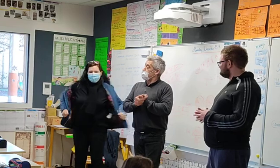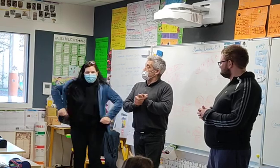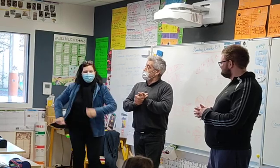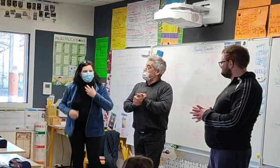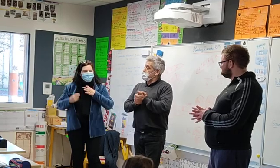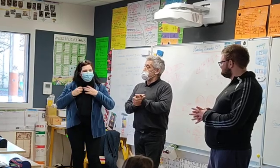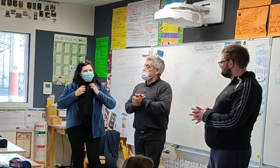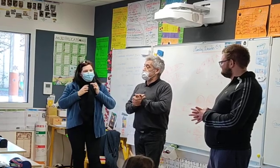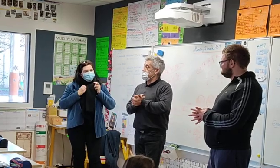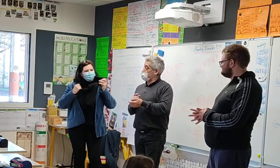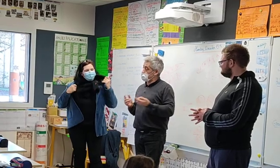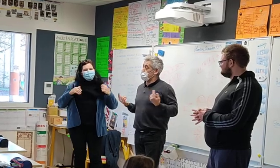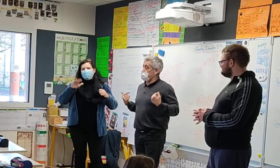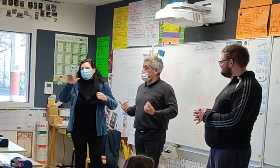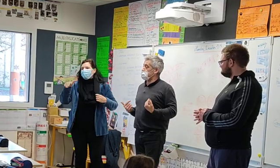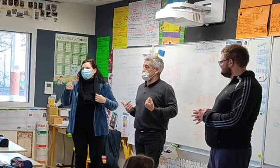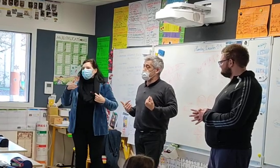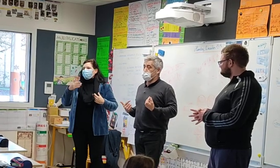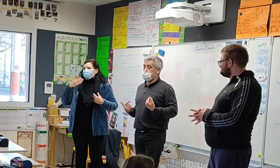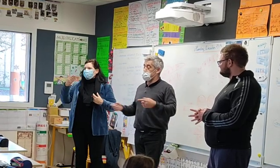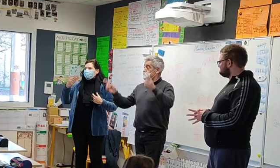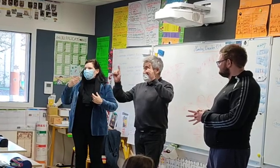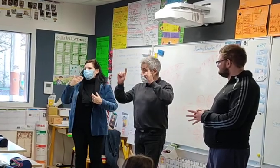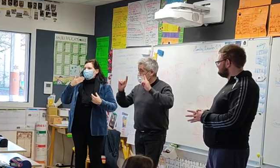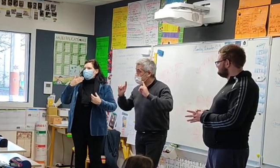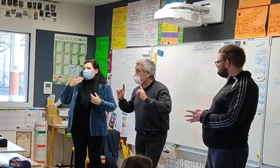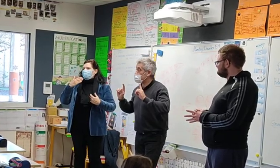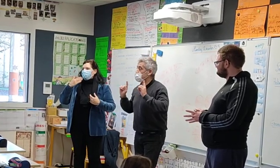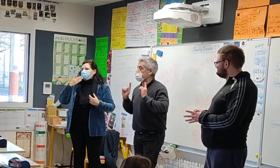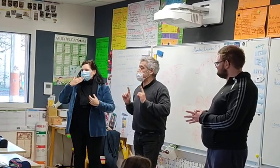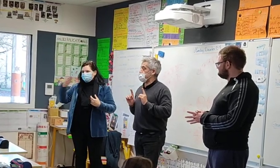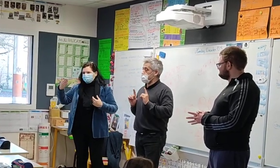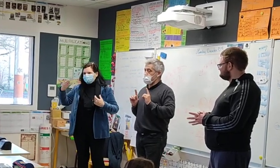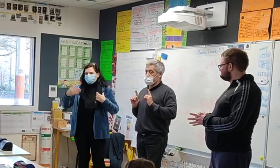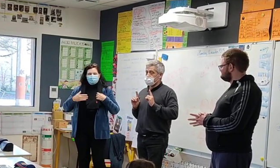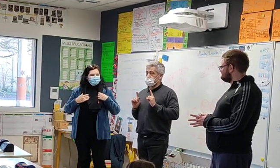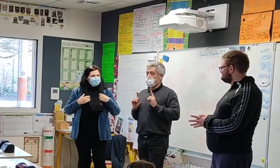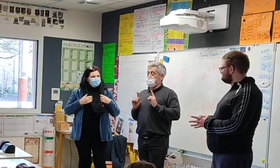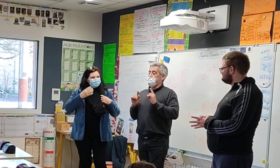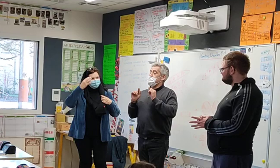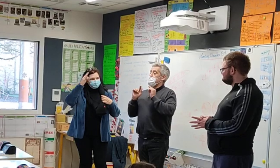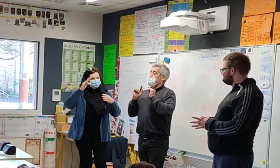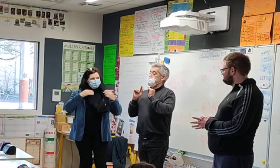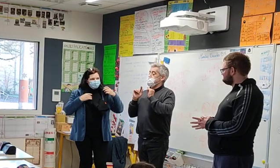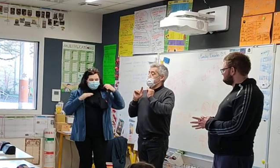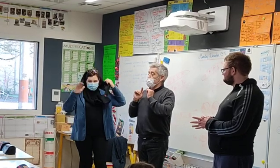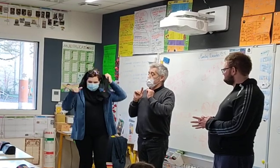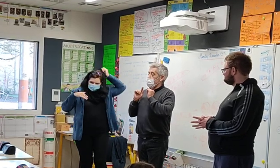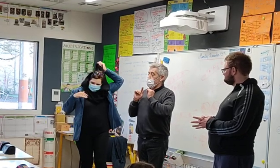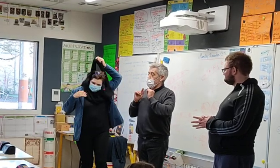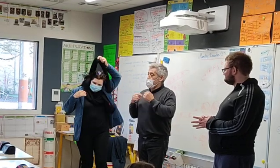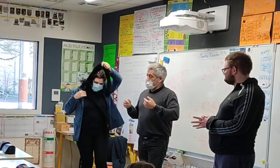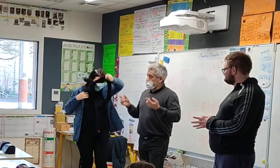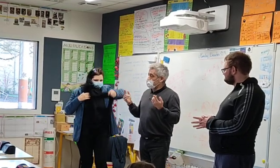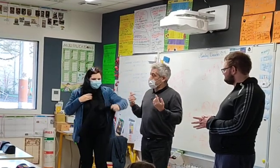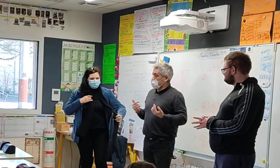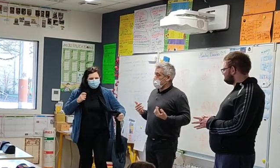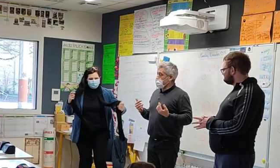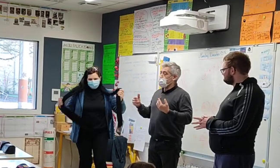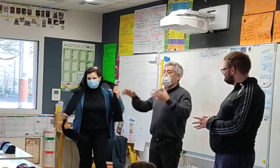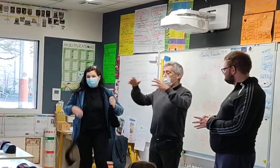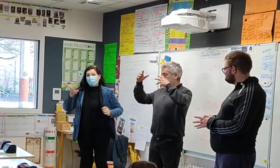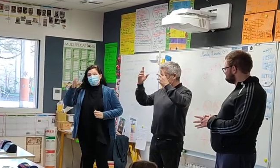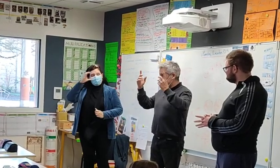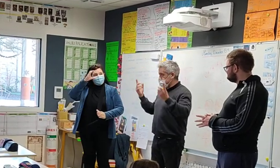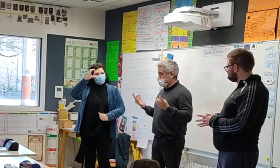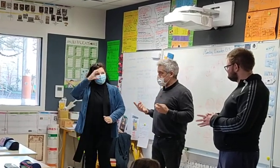à la fin, on dira un grand merci et on applaudira. C'est important. Il y a quelque chose que je veux dire. C'est qu'on écoute,